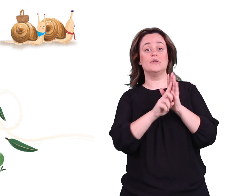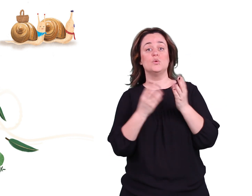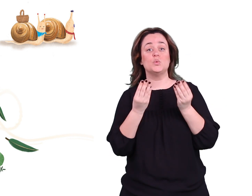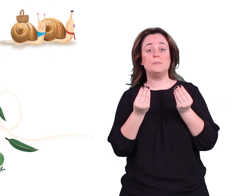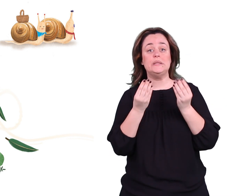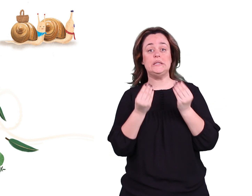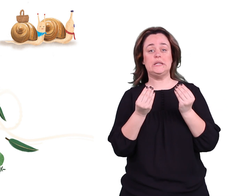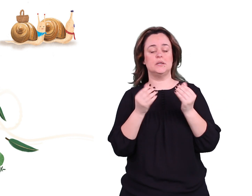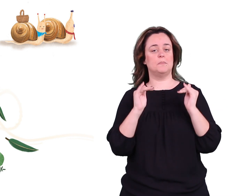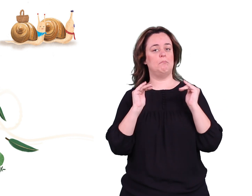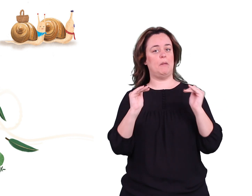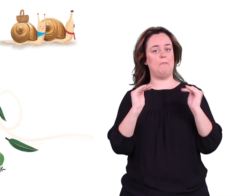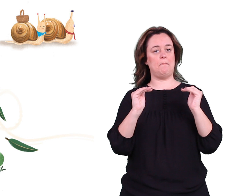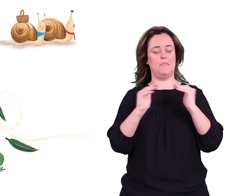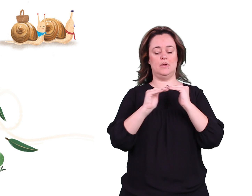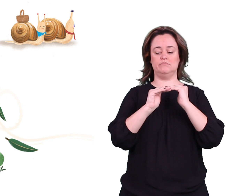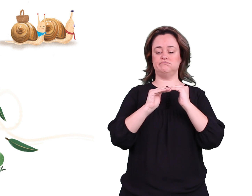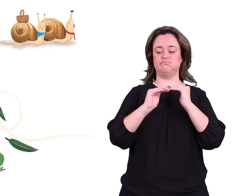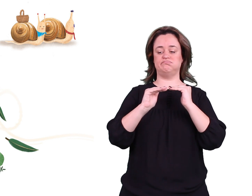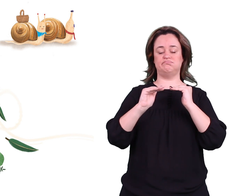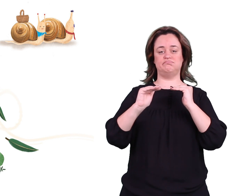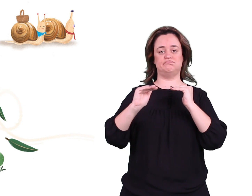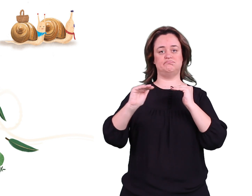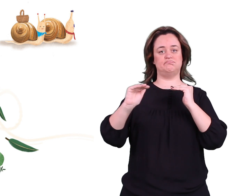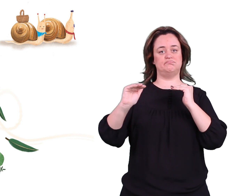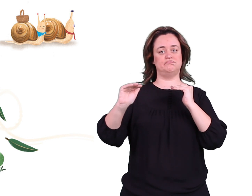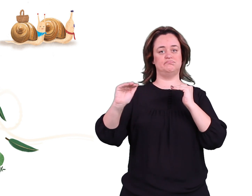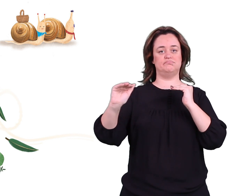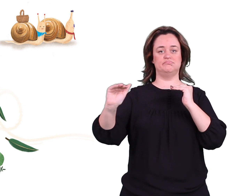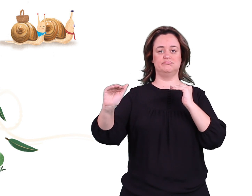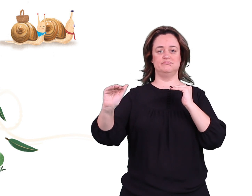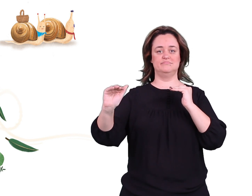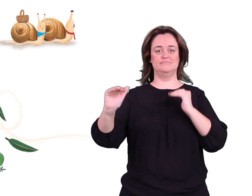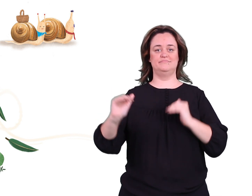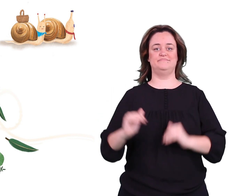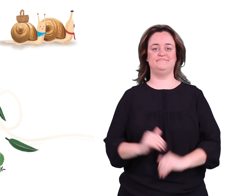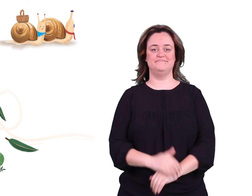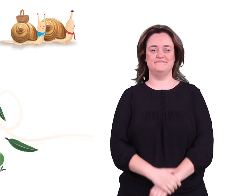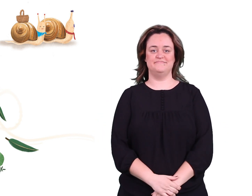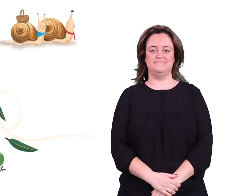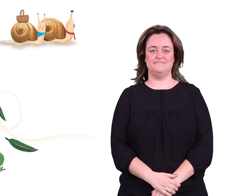Là où la température et le degré d'humidité sont constants.